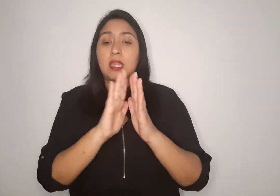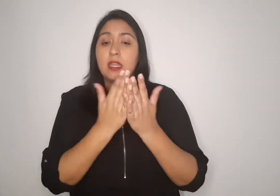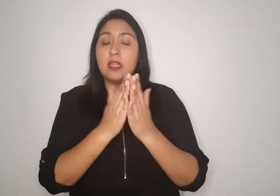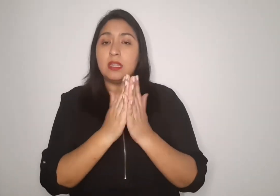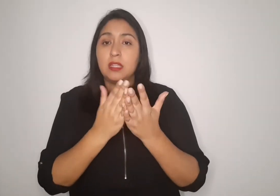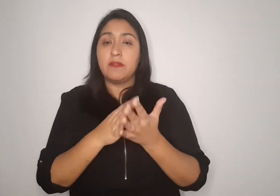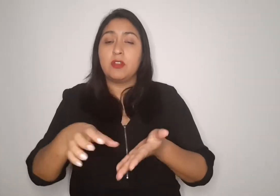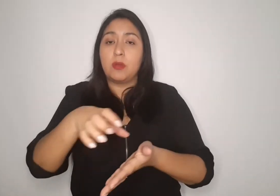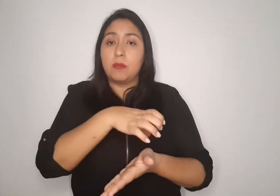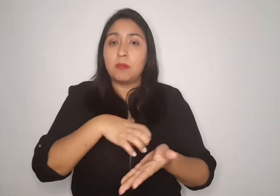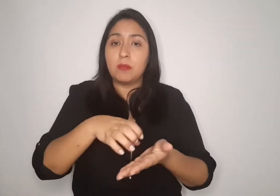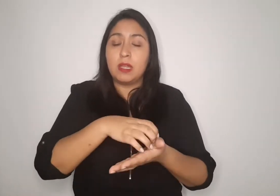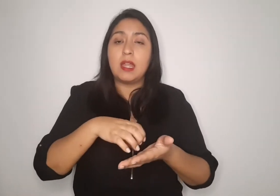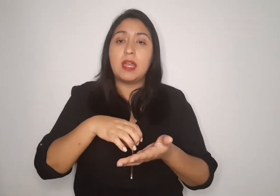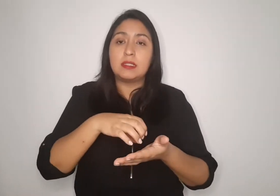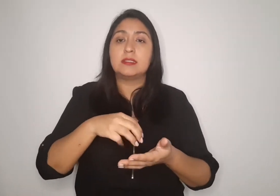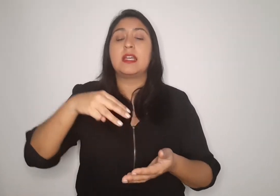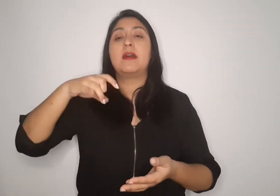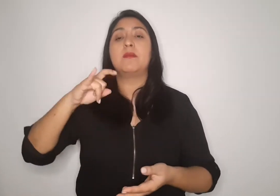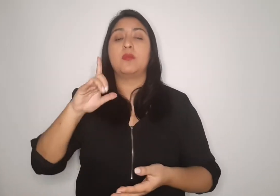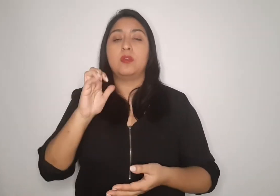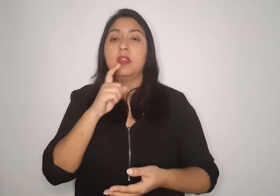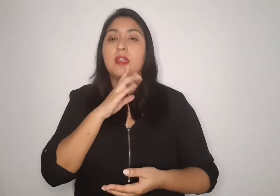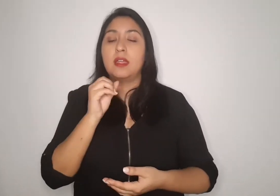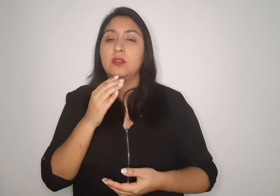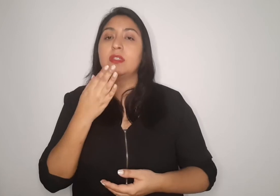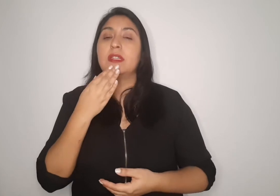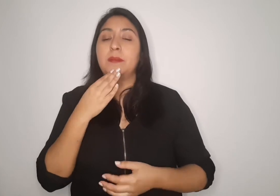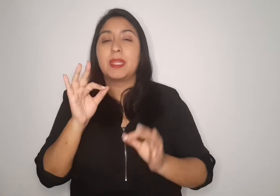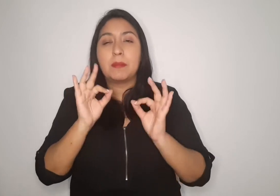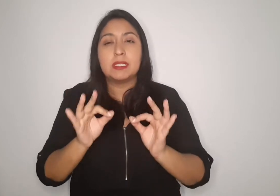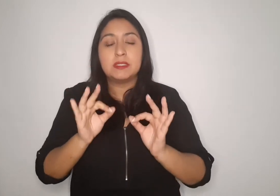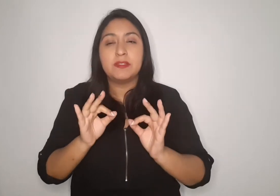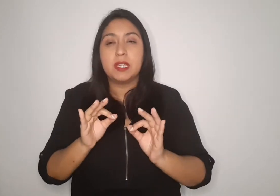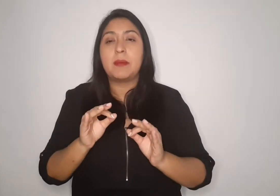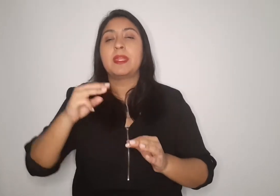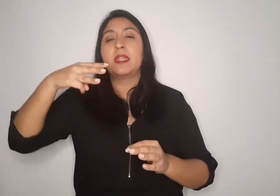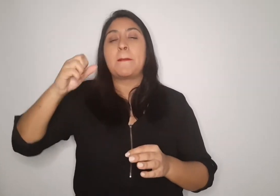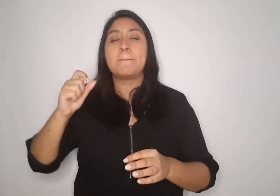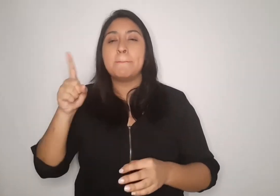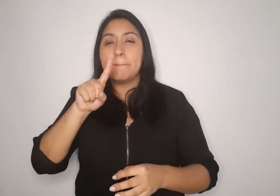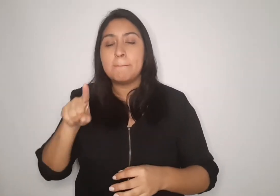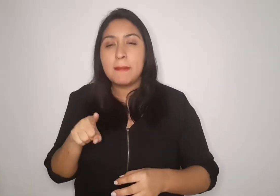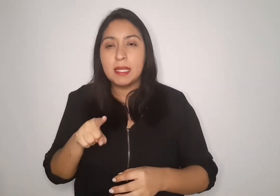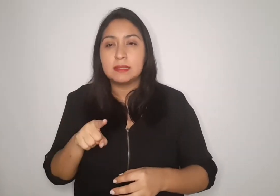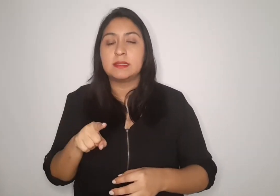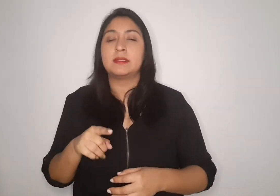y en particular sobre el MAS, el Museo Arqueológico de Santiago.